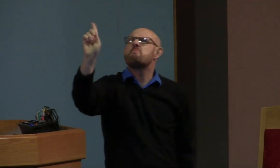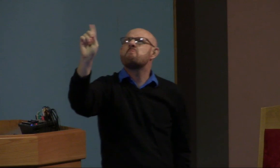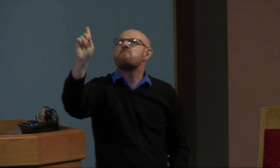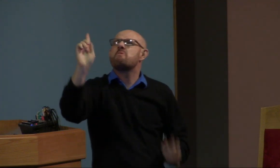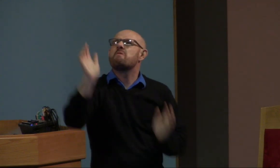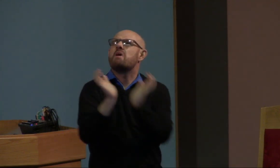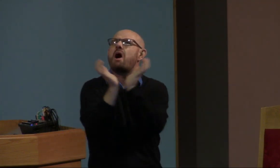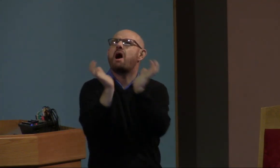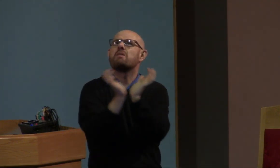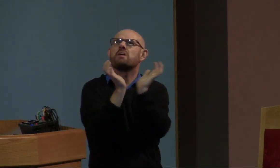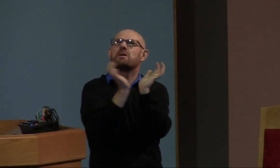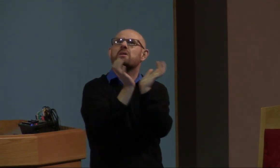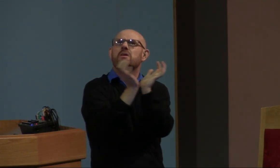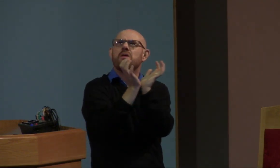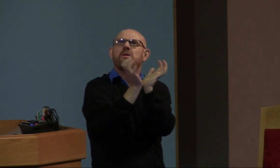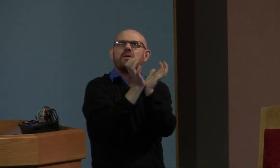wat beteken hierdie gebaar?